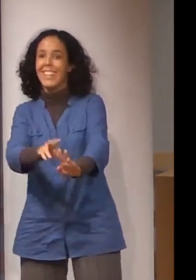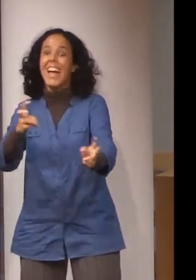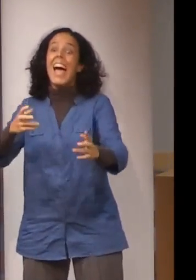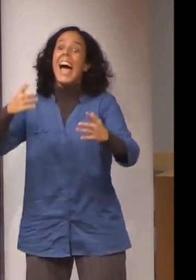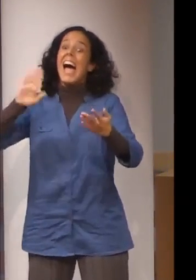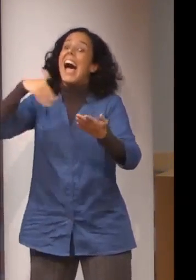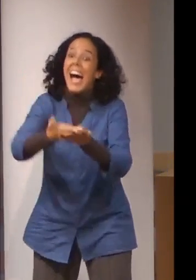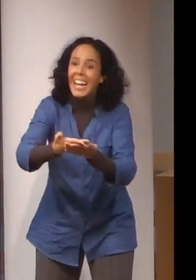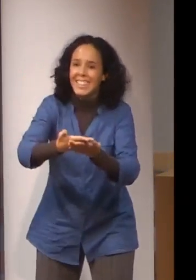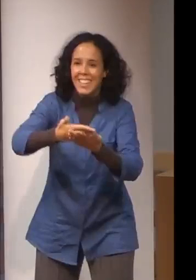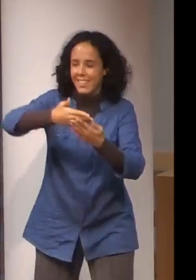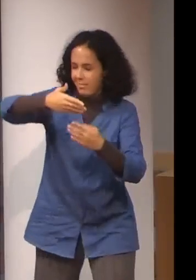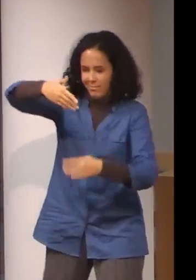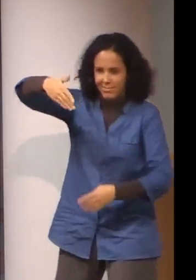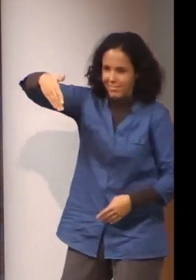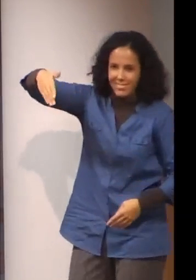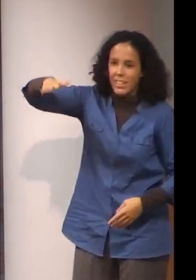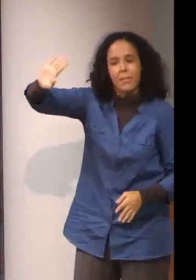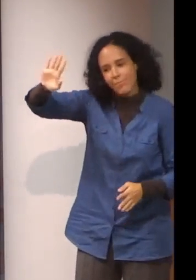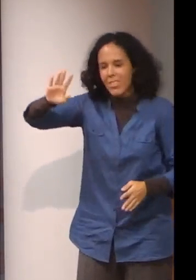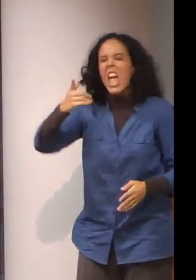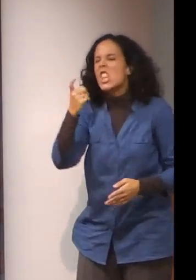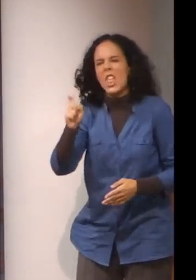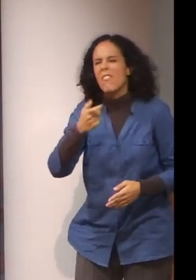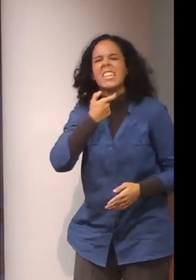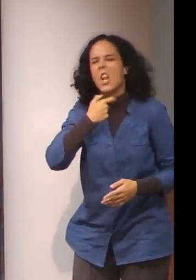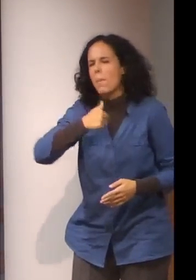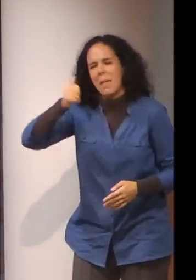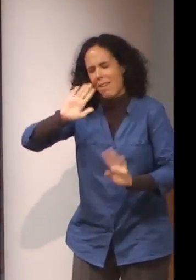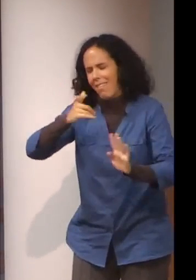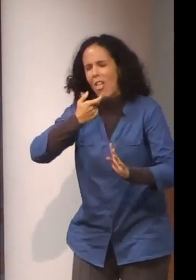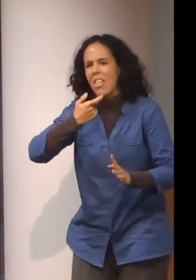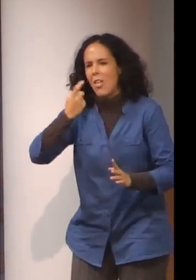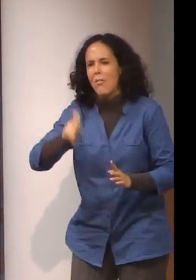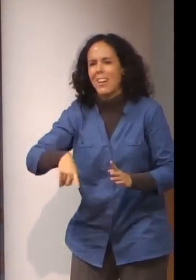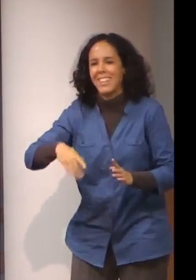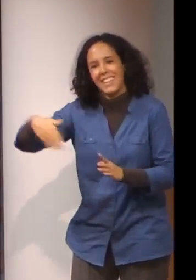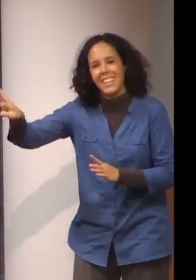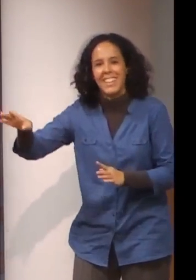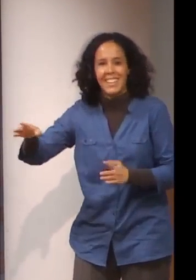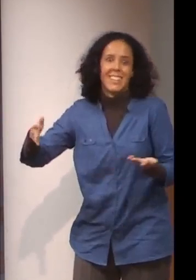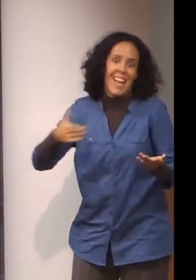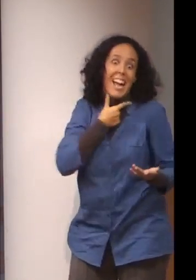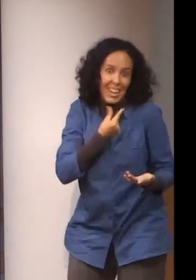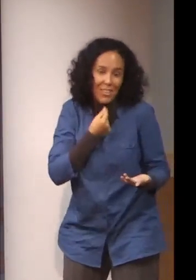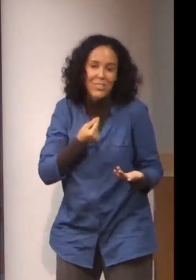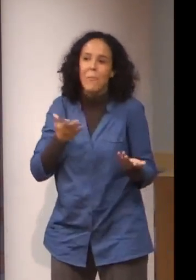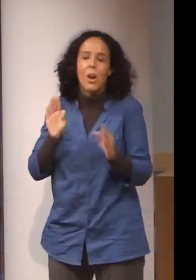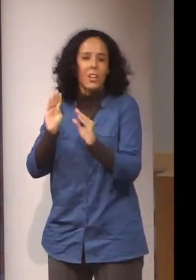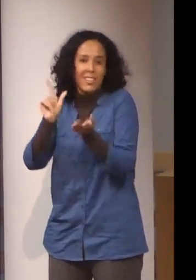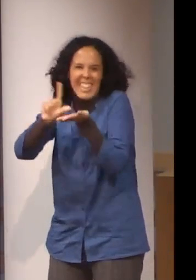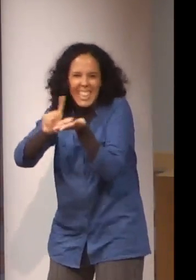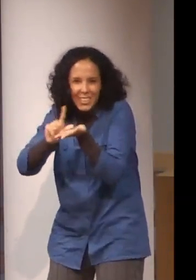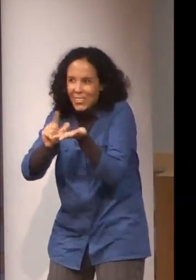y mantiene la distancia, hasta bastante distancia, que puede llegar a decir, mira, no es necesario que vengas a clases